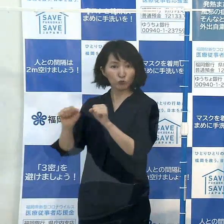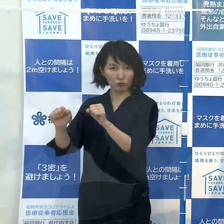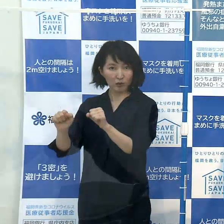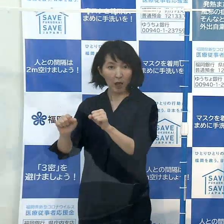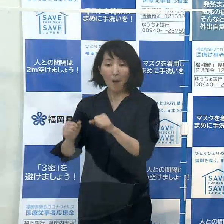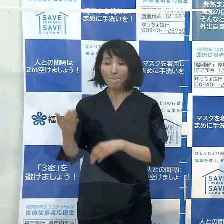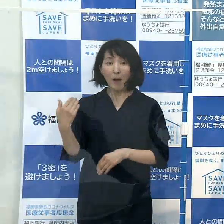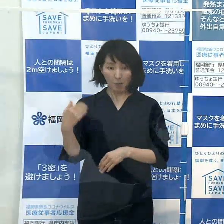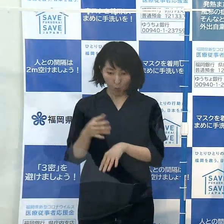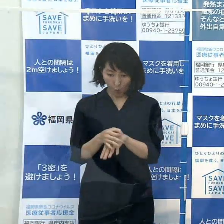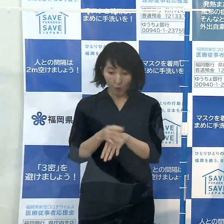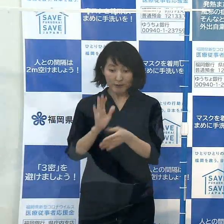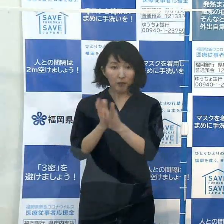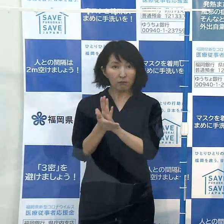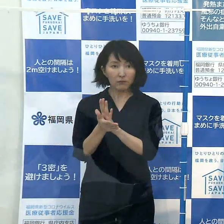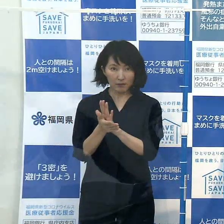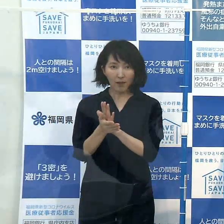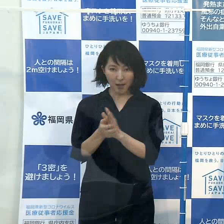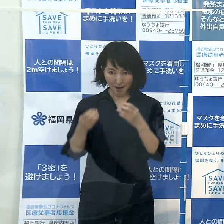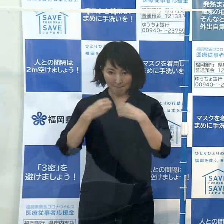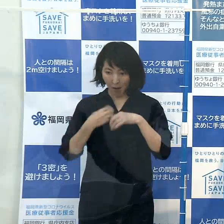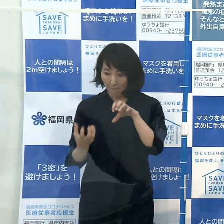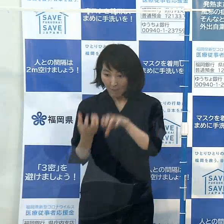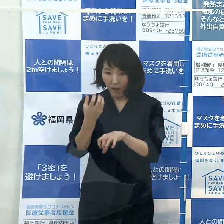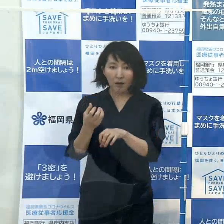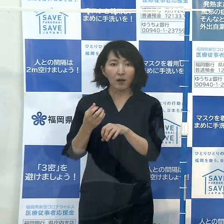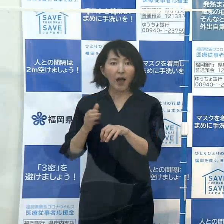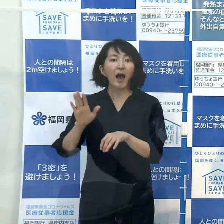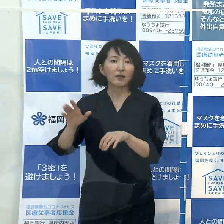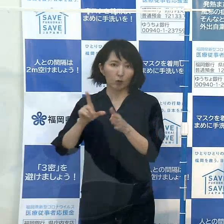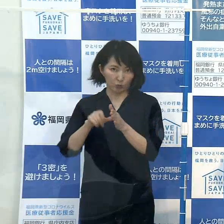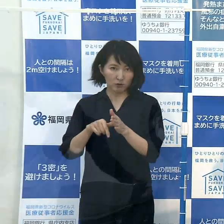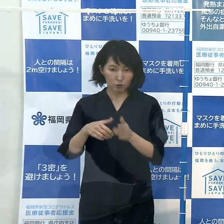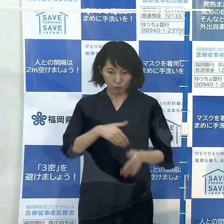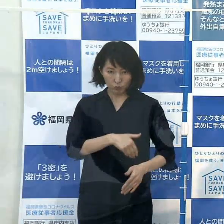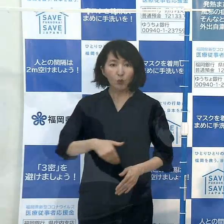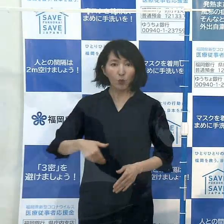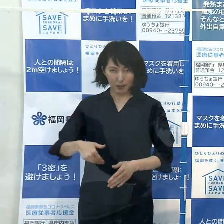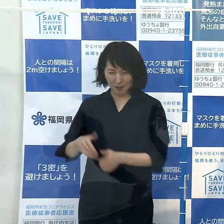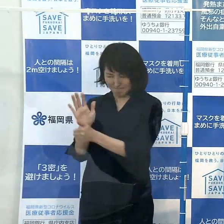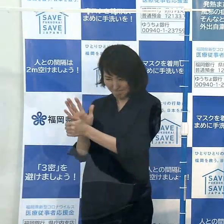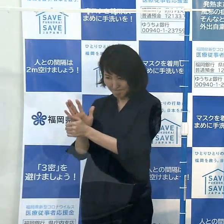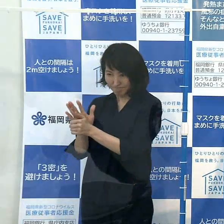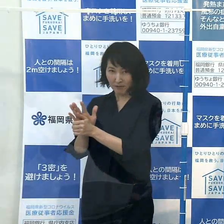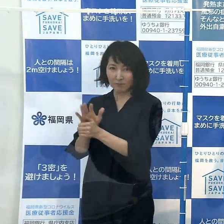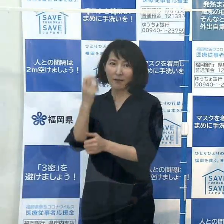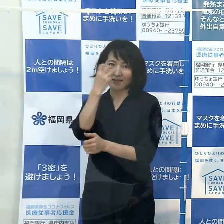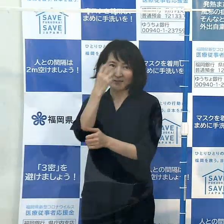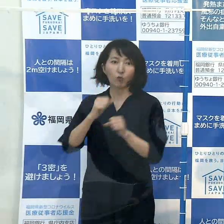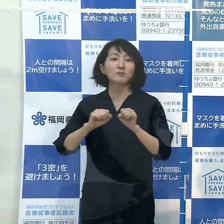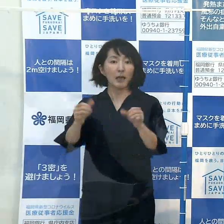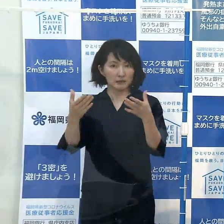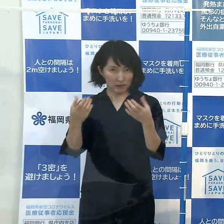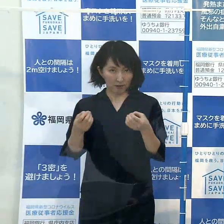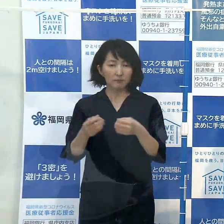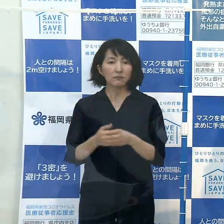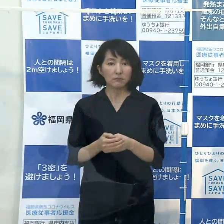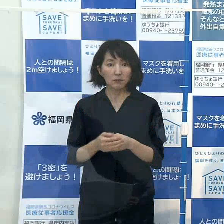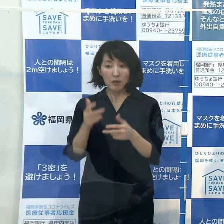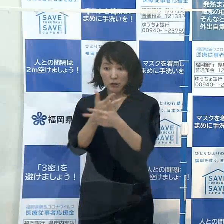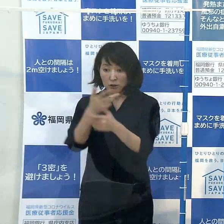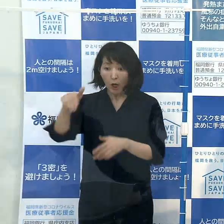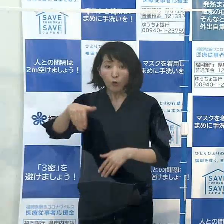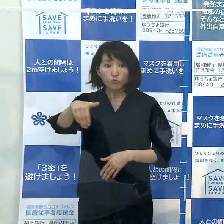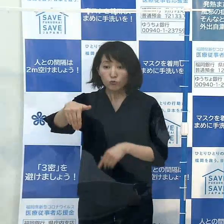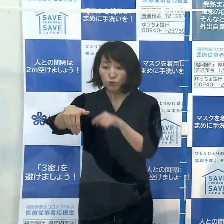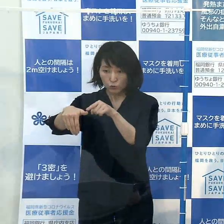院内感染が発生したときに福岡県が、協力をして検査をするという事例もありますし、北九州市